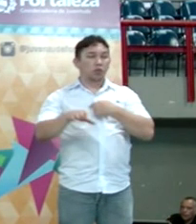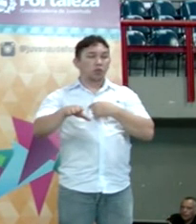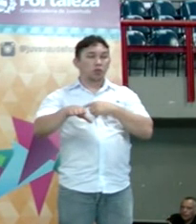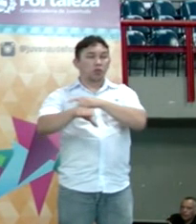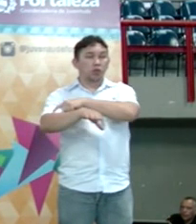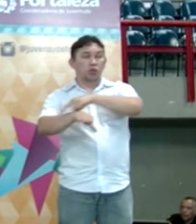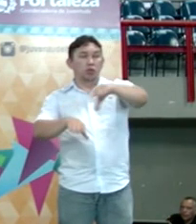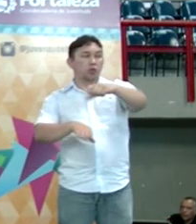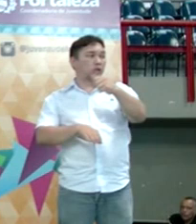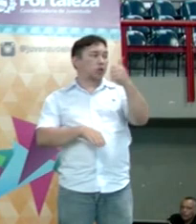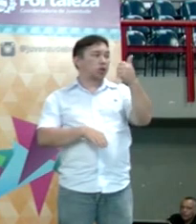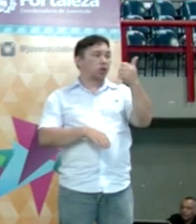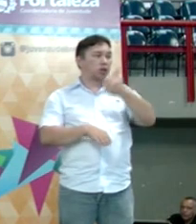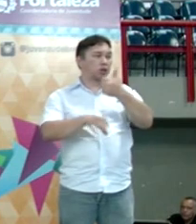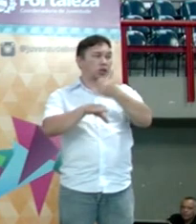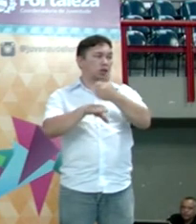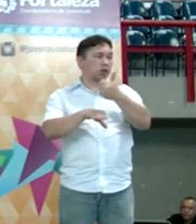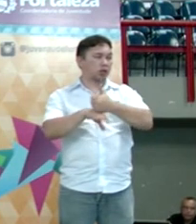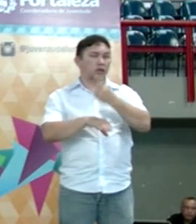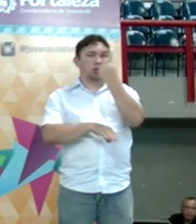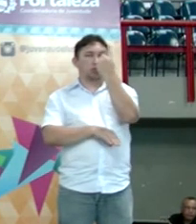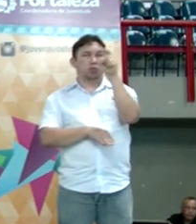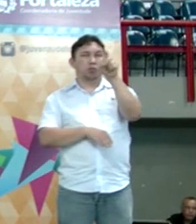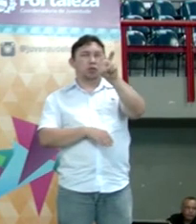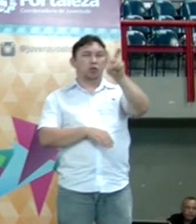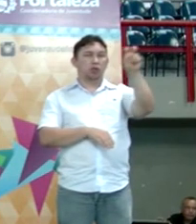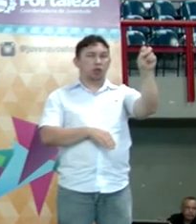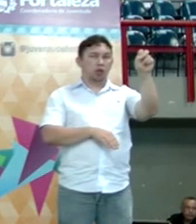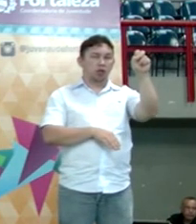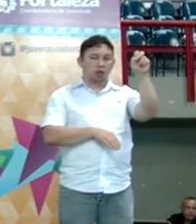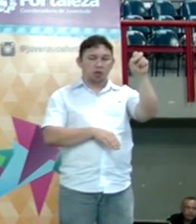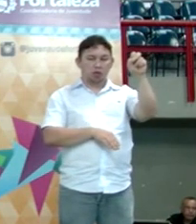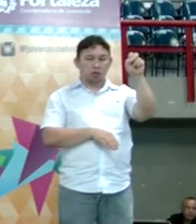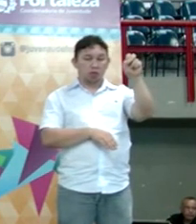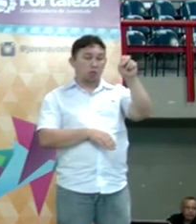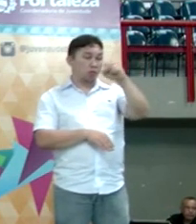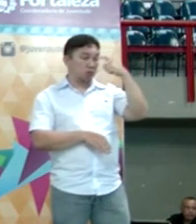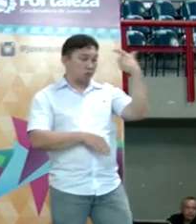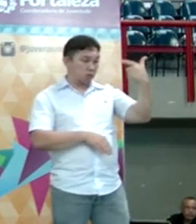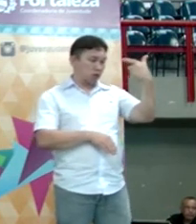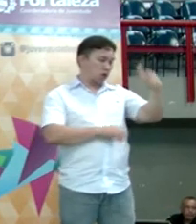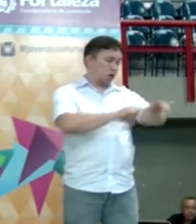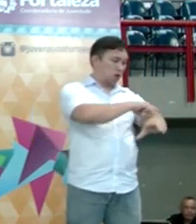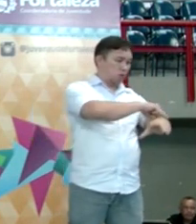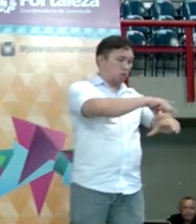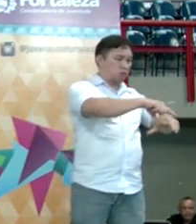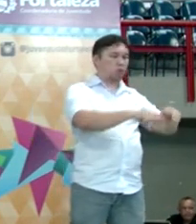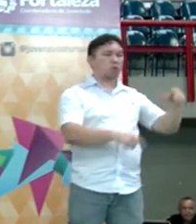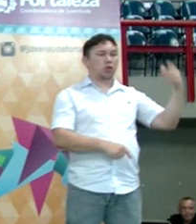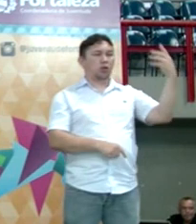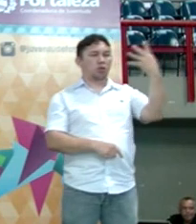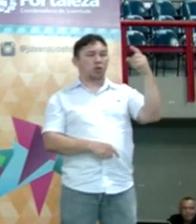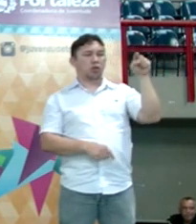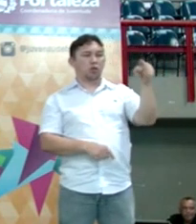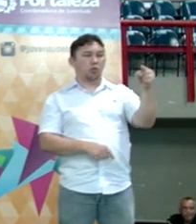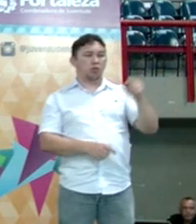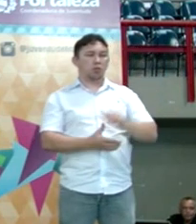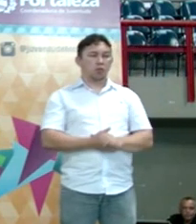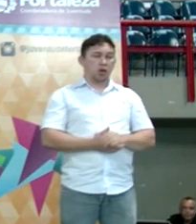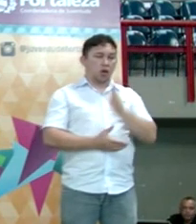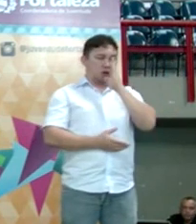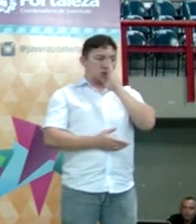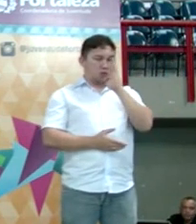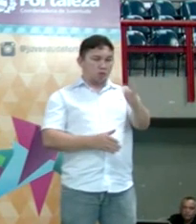Quantas pessoas na primeira faixa? 1.500 pessoas, né? Nessa segunda faixa já tem 4.000. Agora vamos ver a